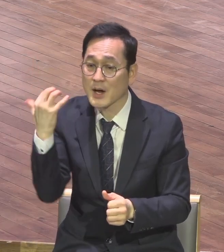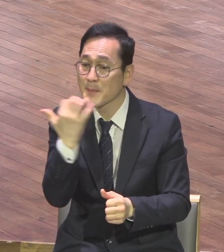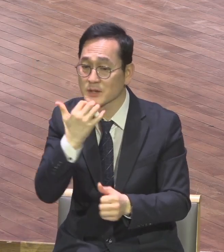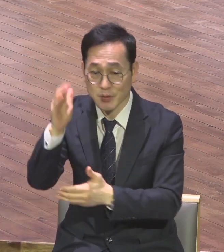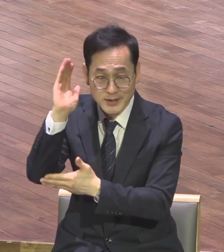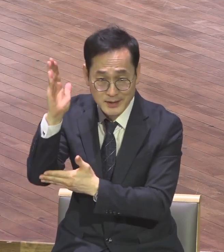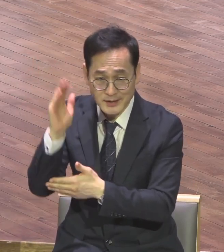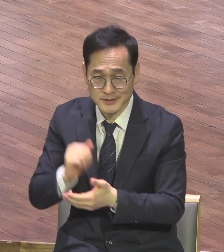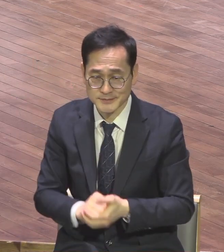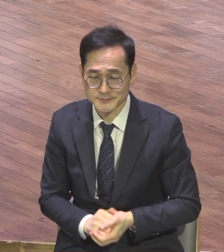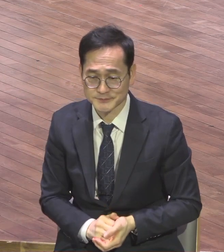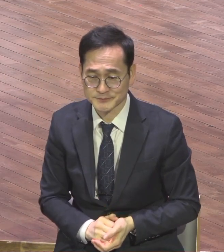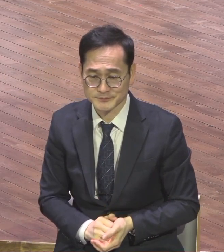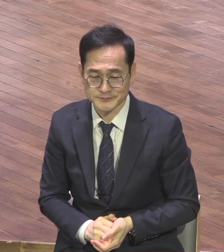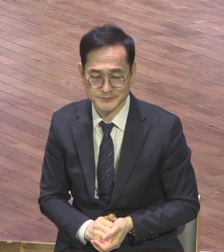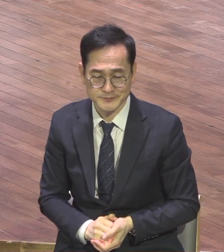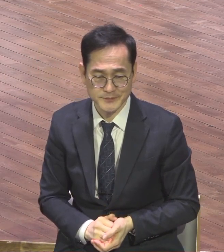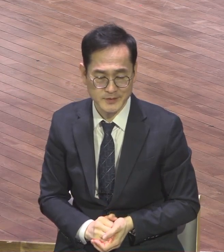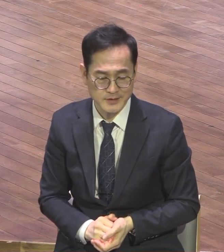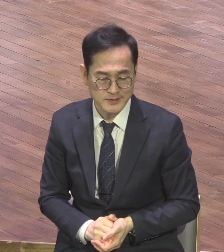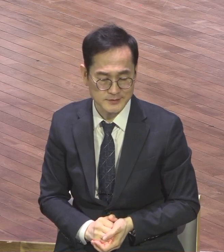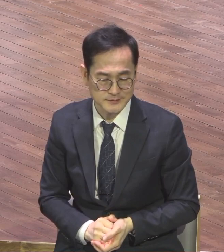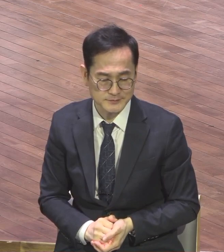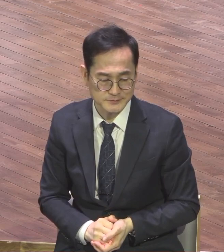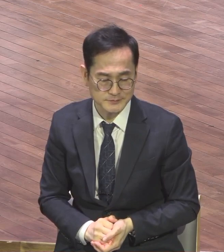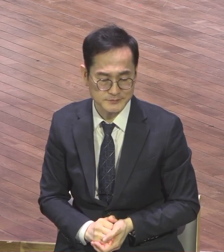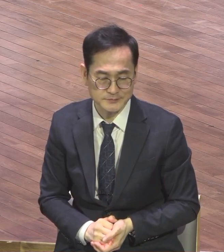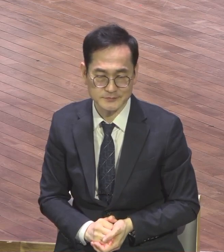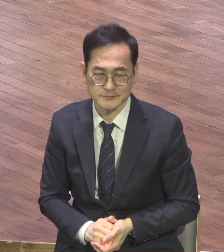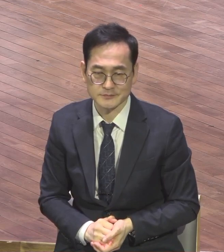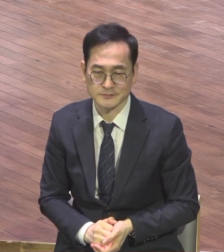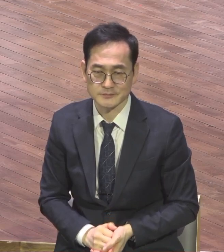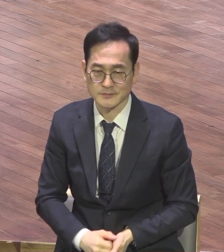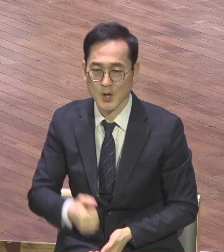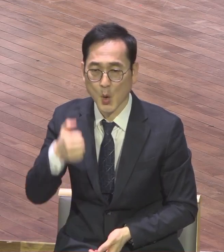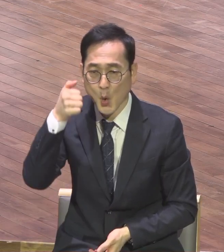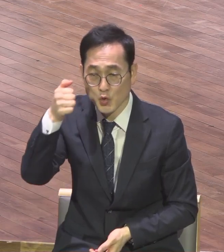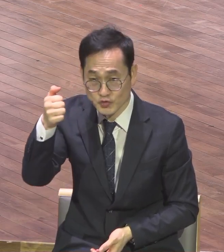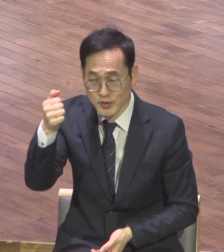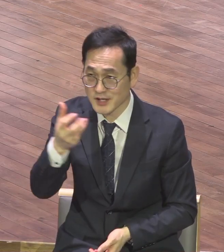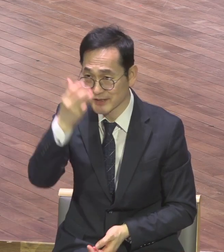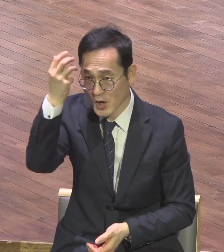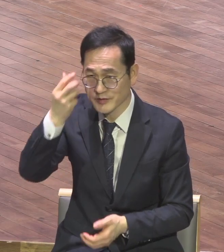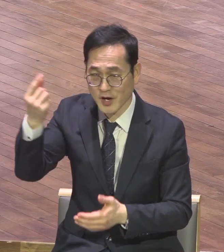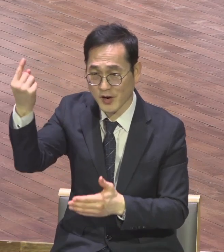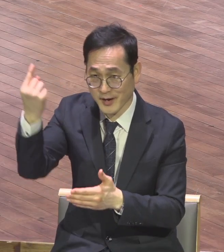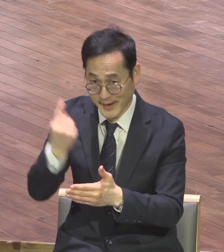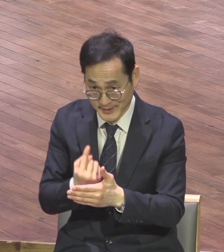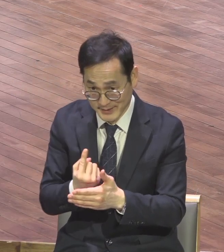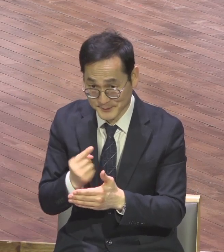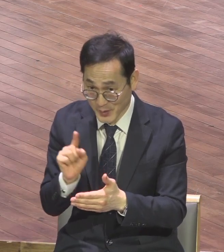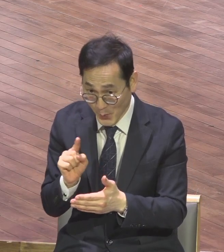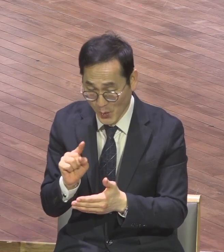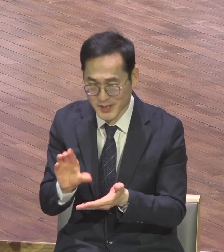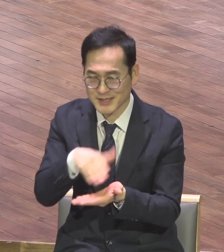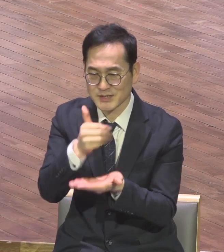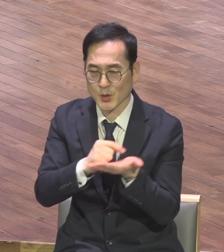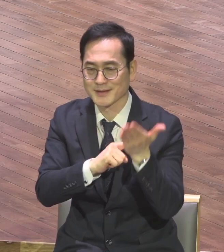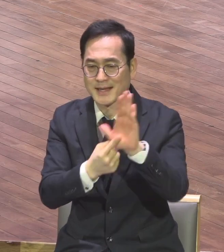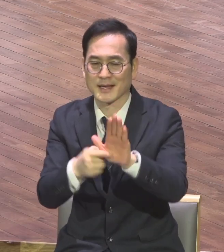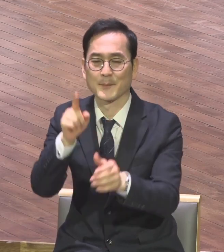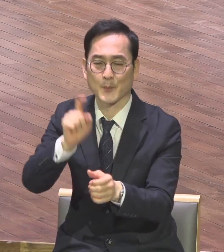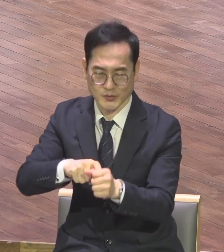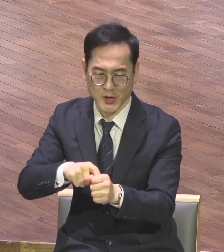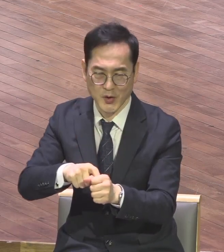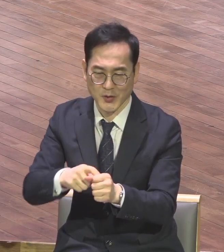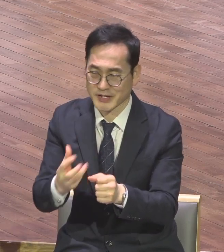선포했어요. 요엘서에 예언된 언약 성취는 오순절 성령 강림이 결국은 그리스도를 드러내기 위함이다라는